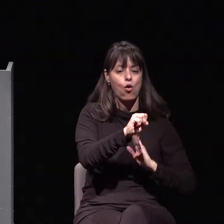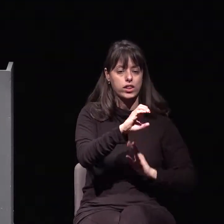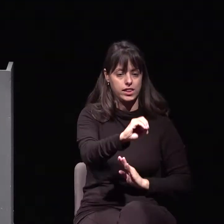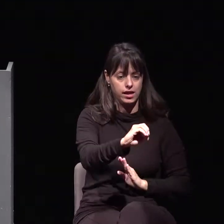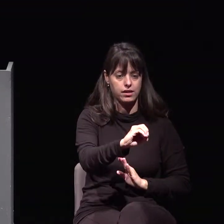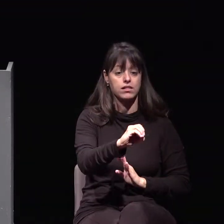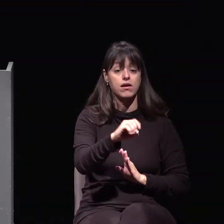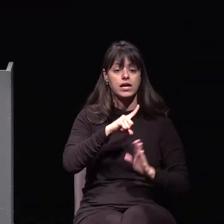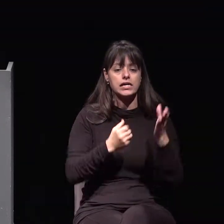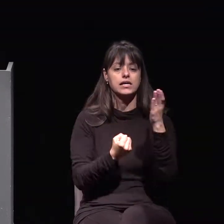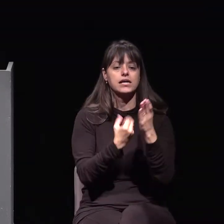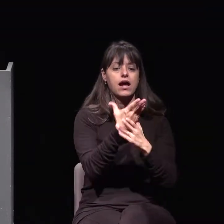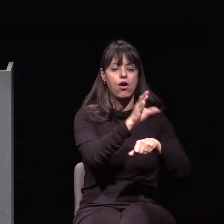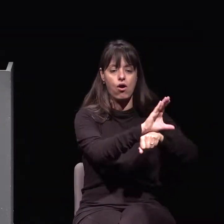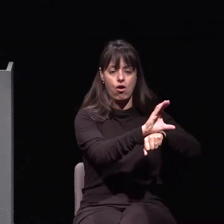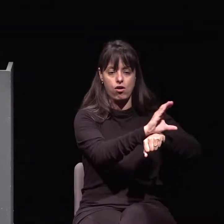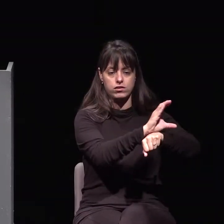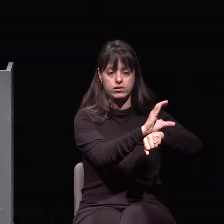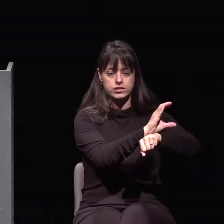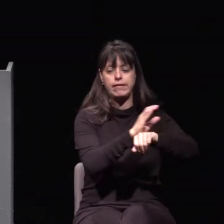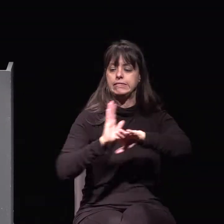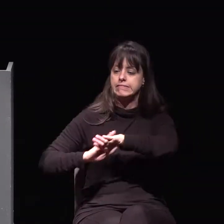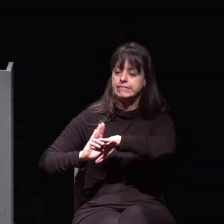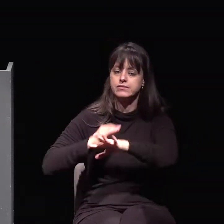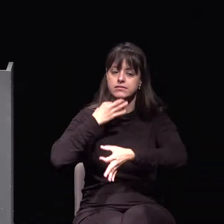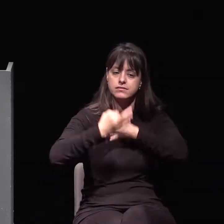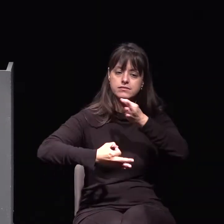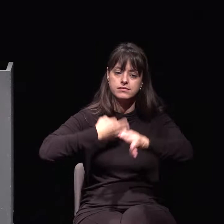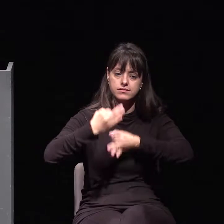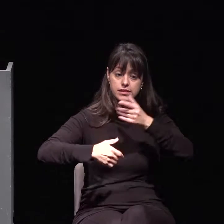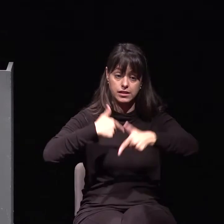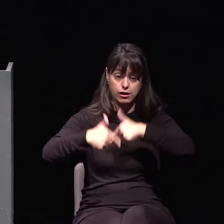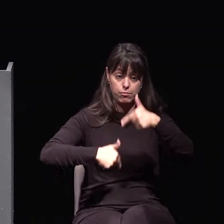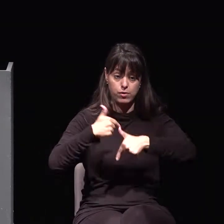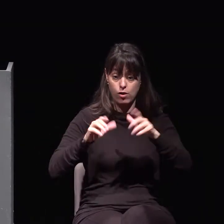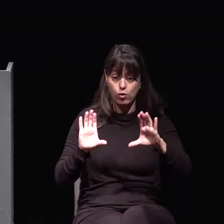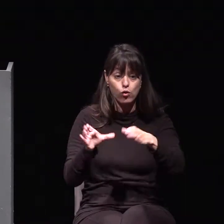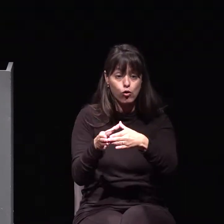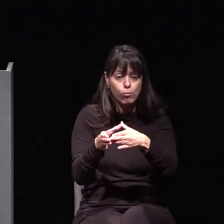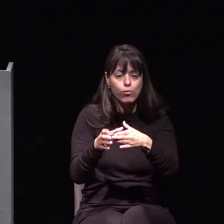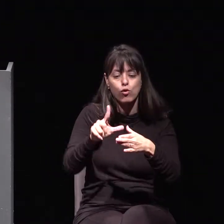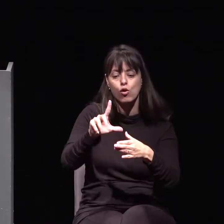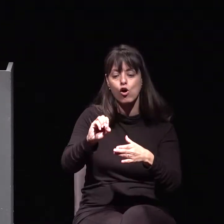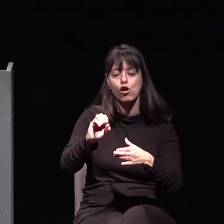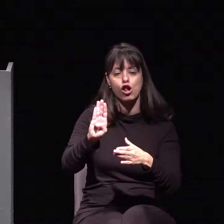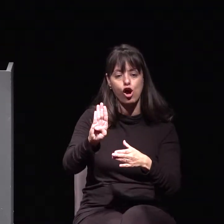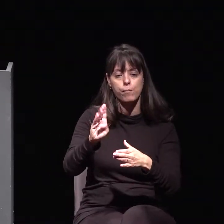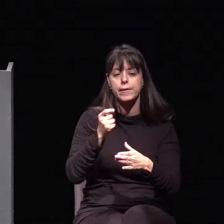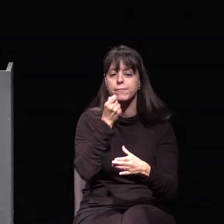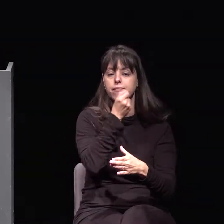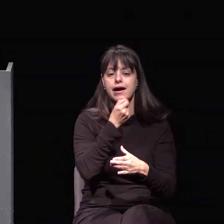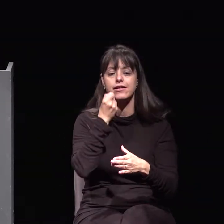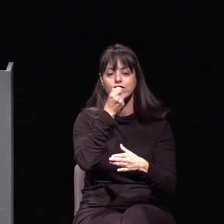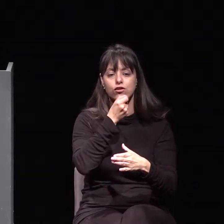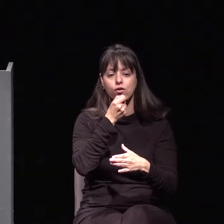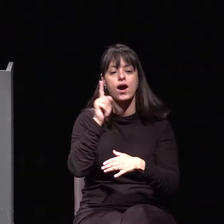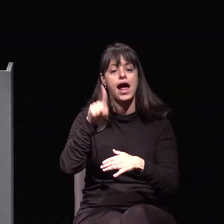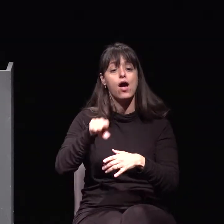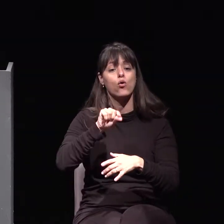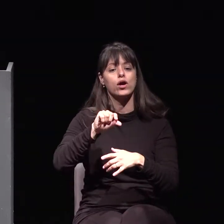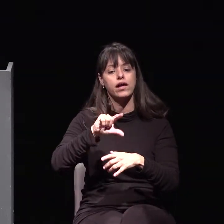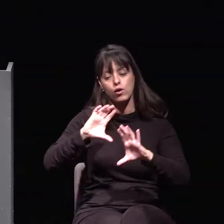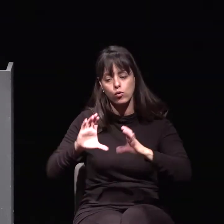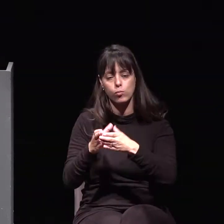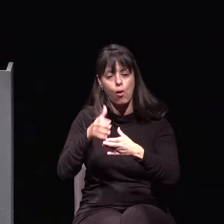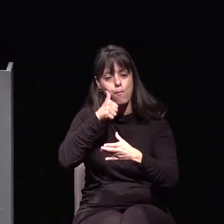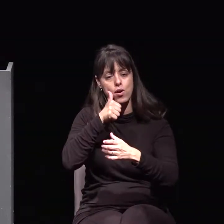novo texto constitucional, participou ativamente do que foi conhecido como lobby do batom, né, que tratava-se de uma pressão das feministas